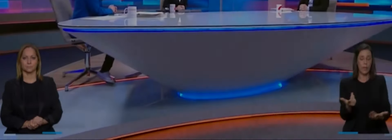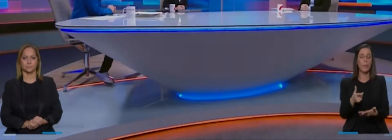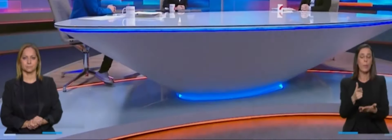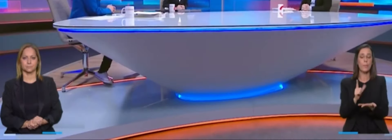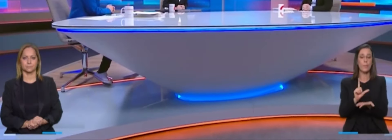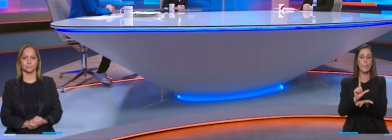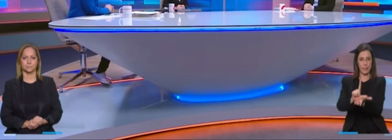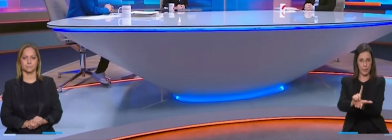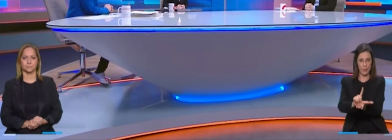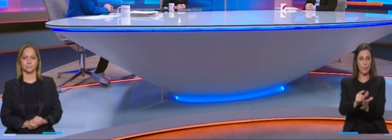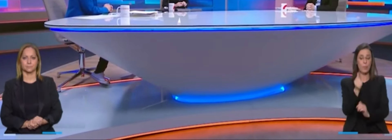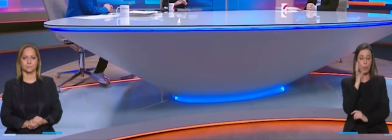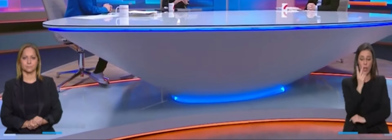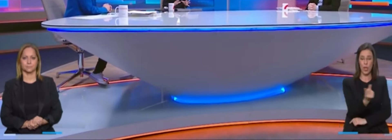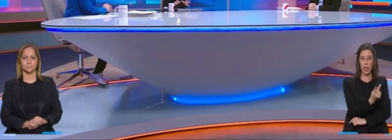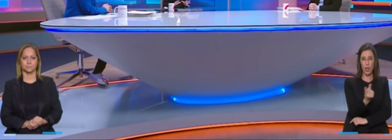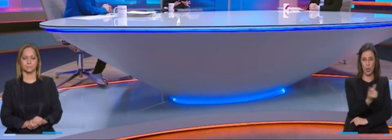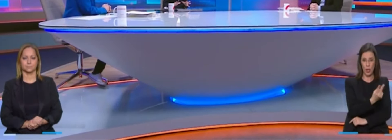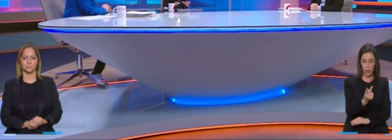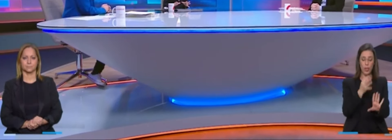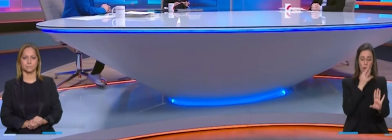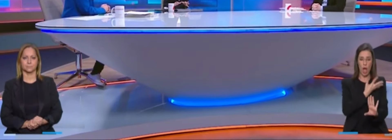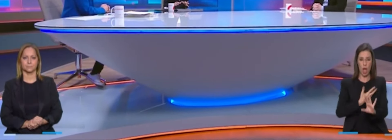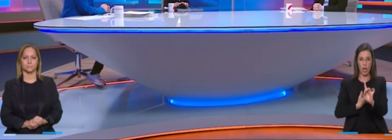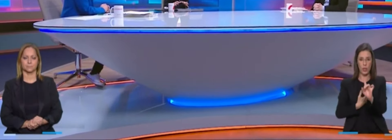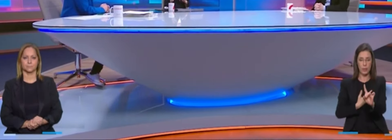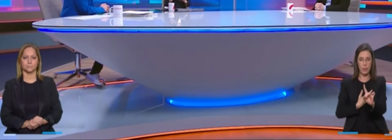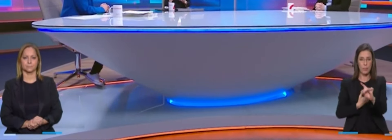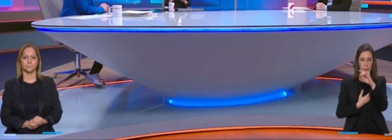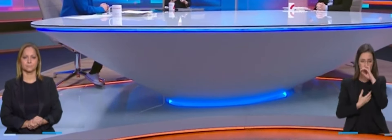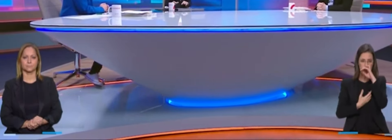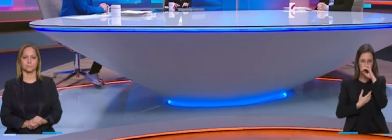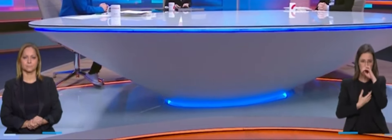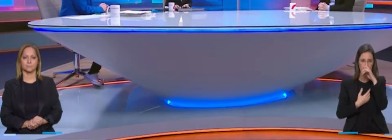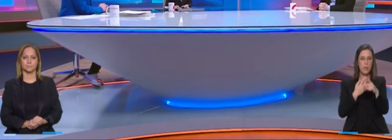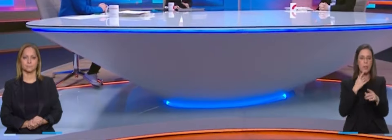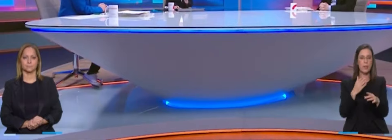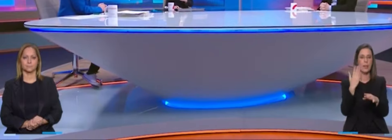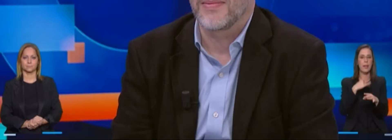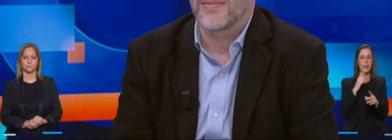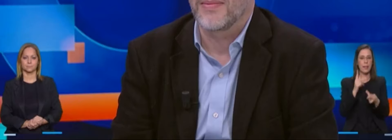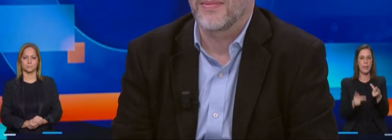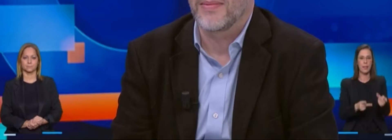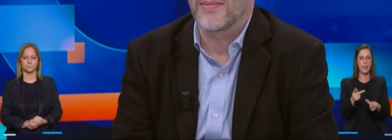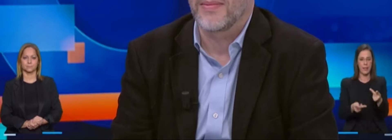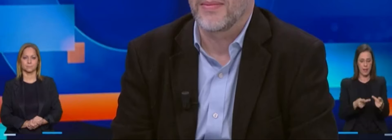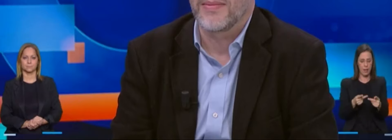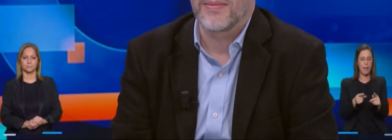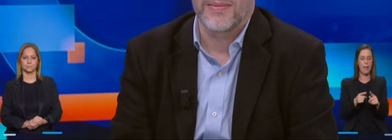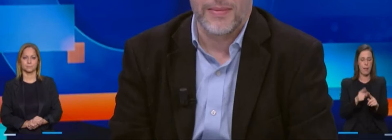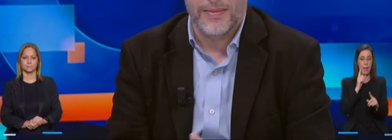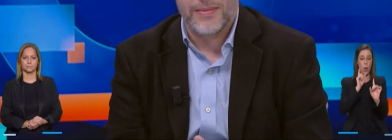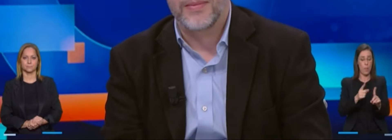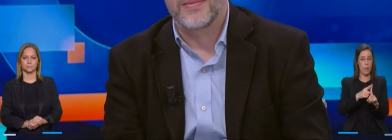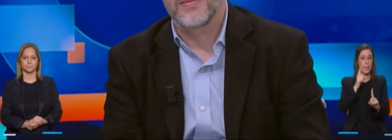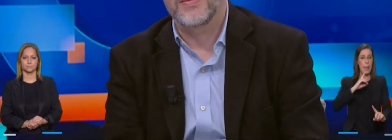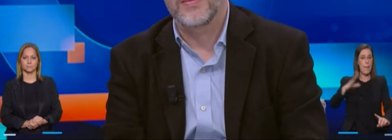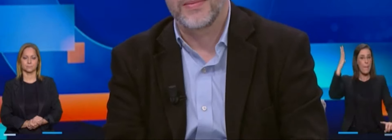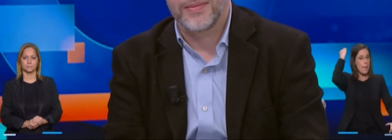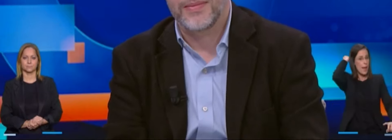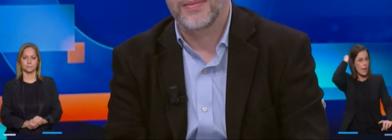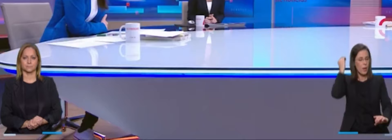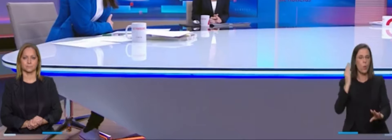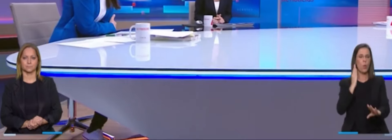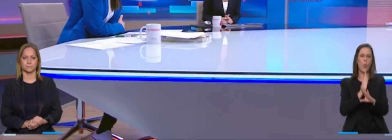muito boa tarde aos dois já vamos falar das vossas propostas mas antes de analisarmos e começando pela Mariana morte água no